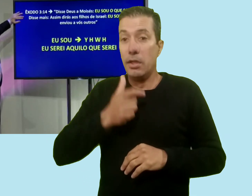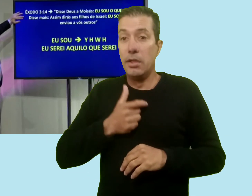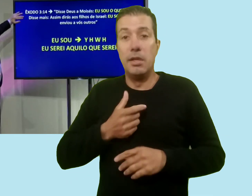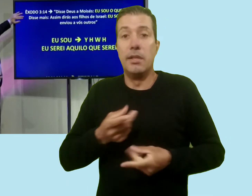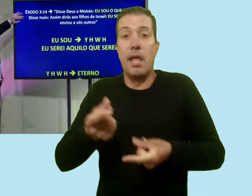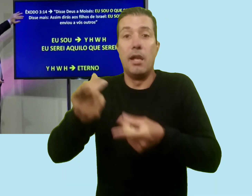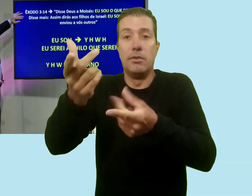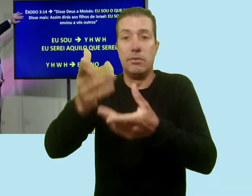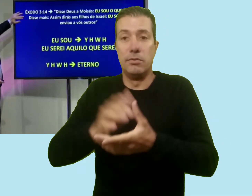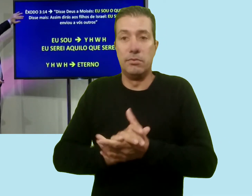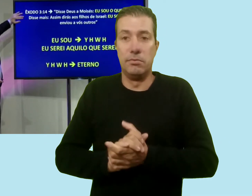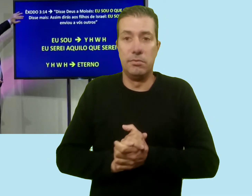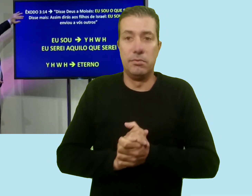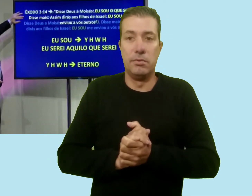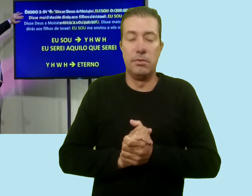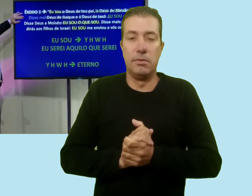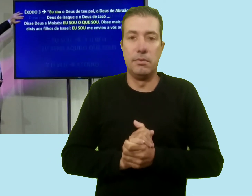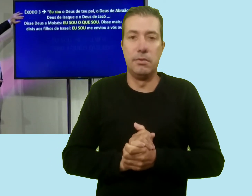Eu serei aquilo que serei.